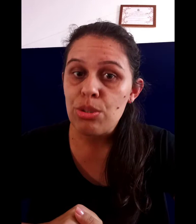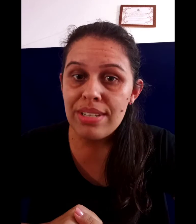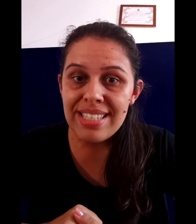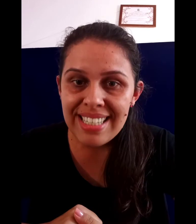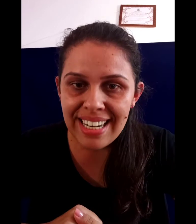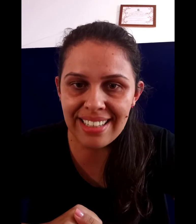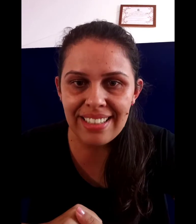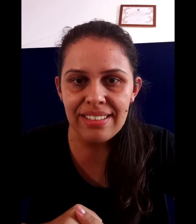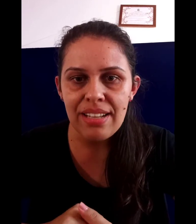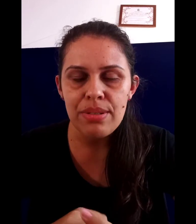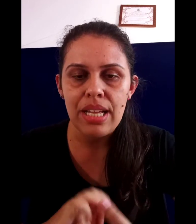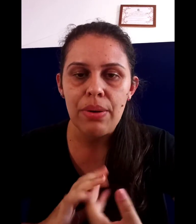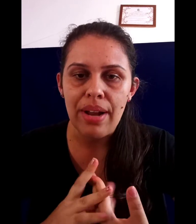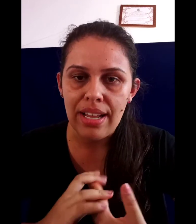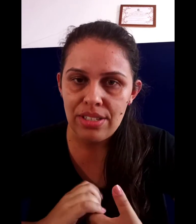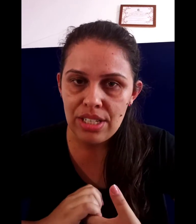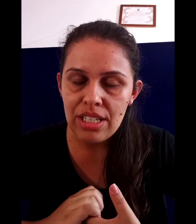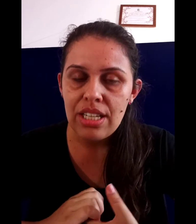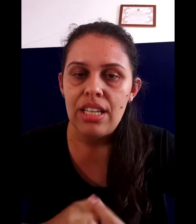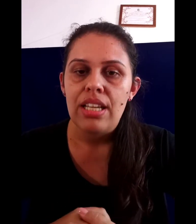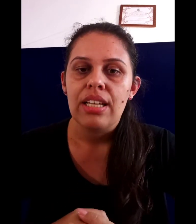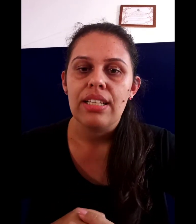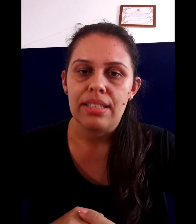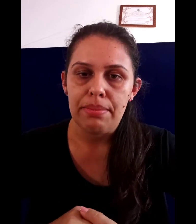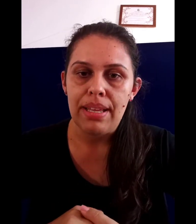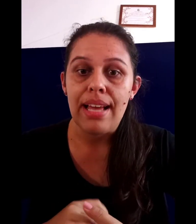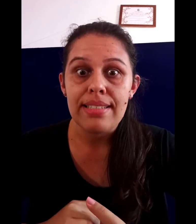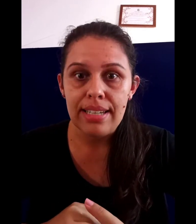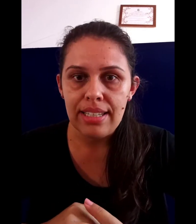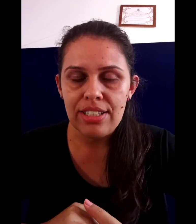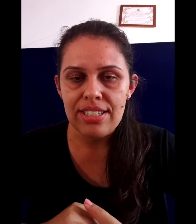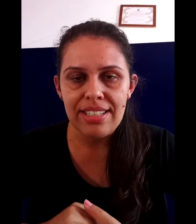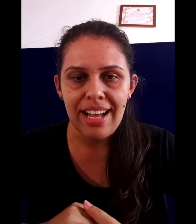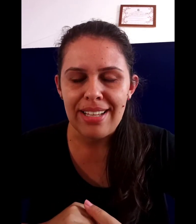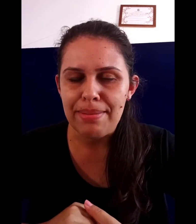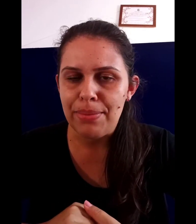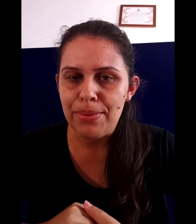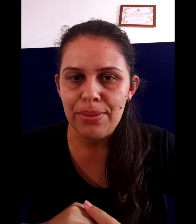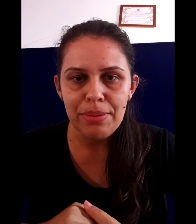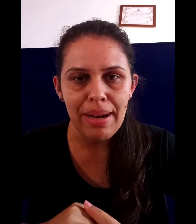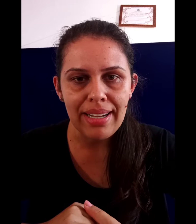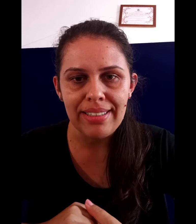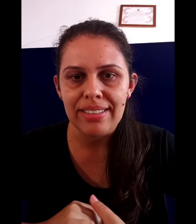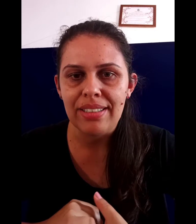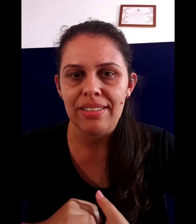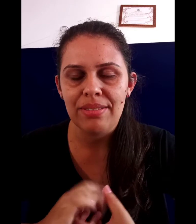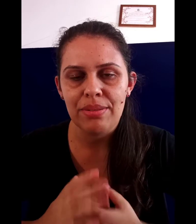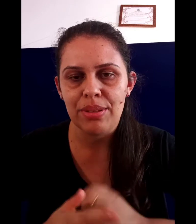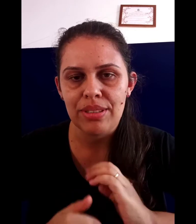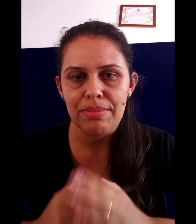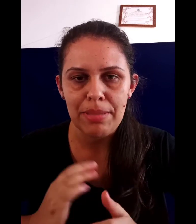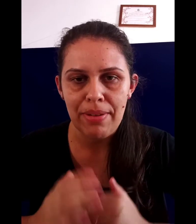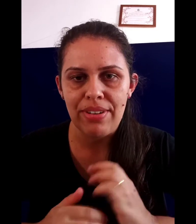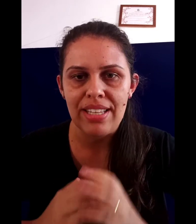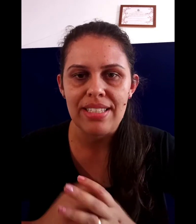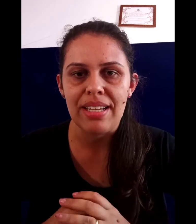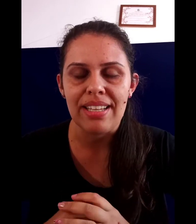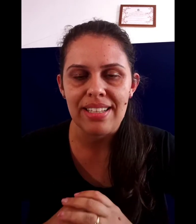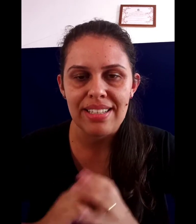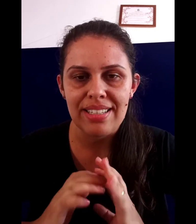sua escrita, né, o sign write, que também é escrita de sinais, é muito bacana. Quanto mais pra frente você